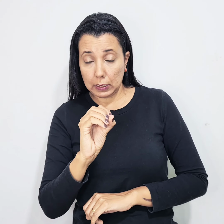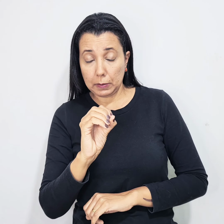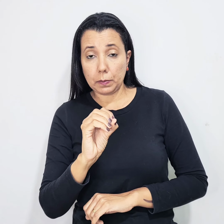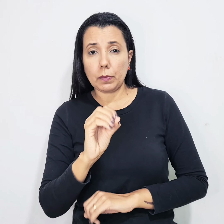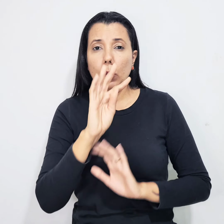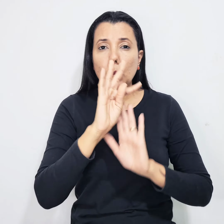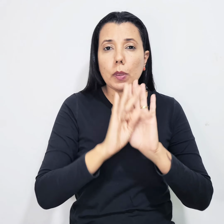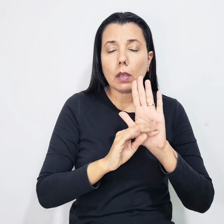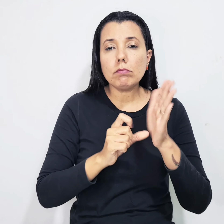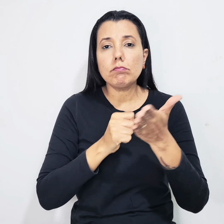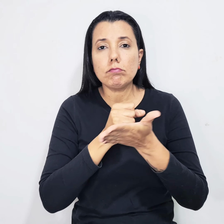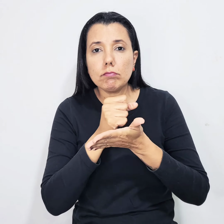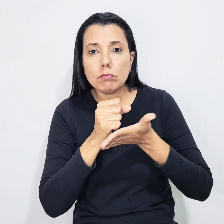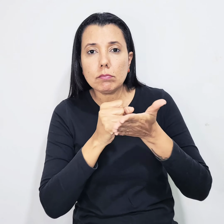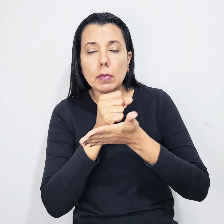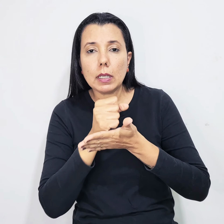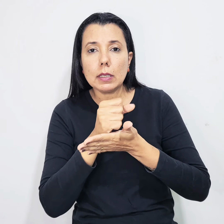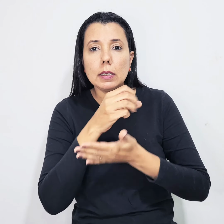texto base da MP